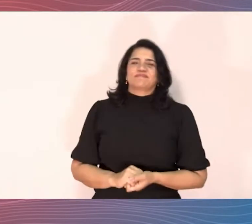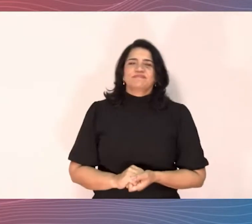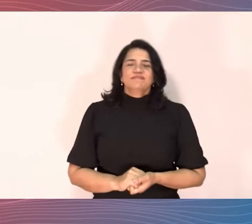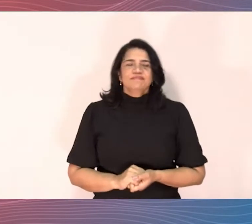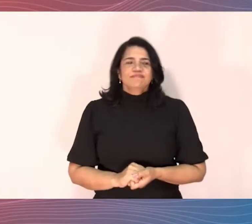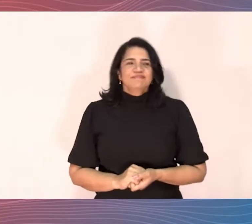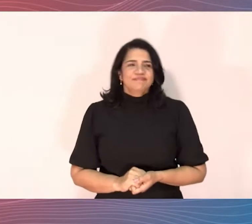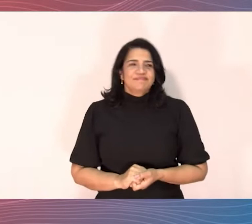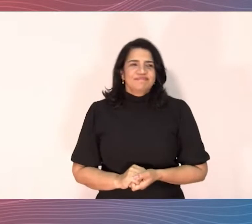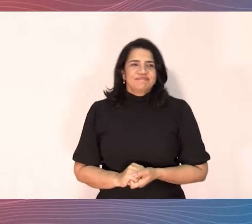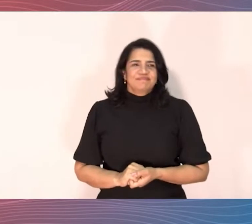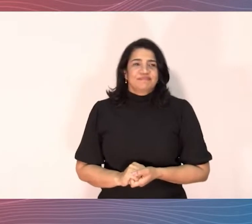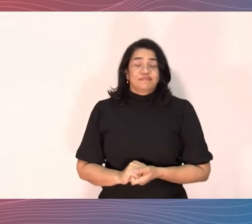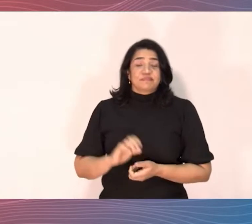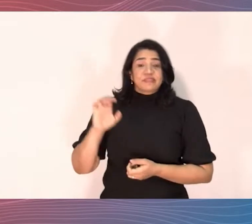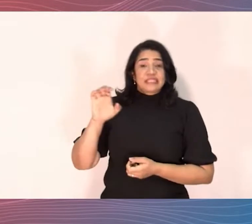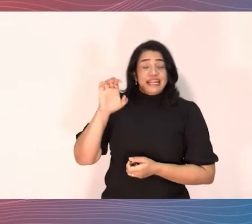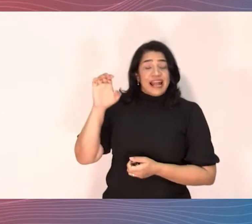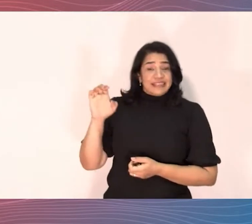Cabo Verde.